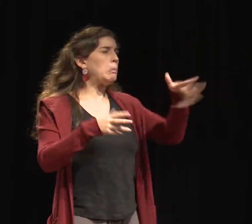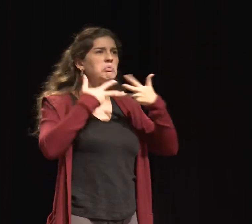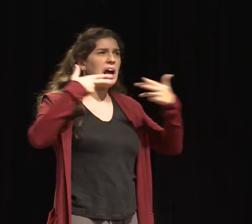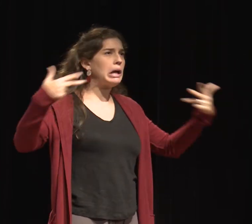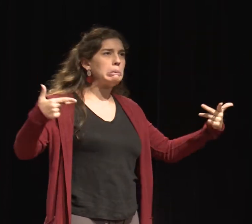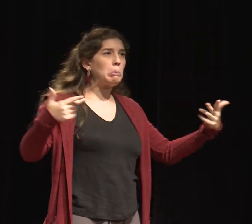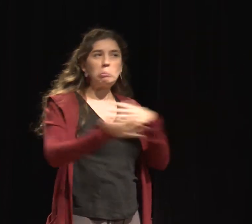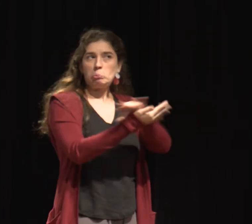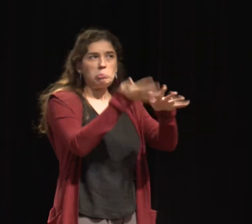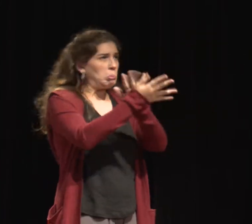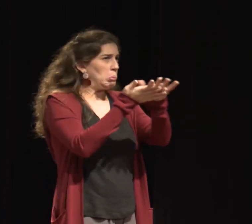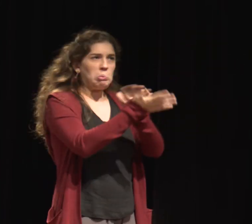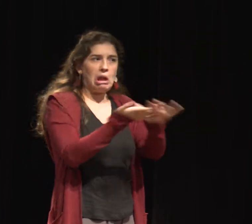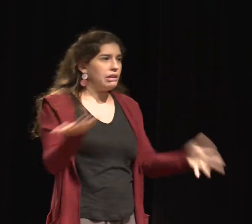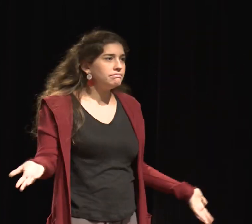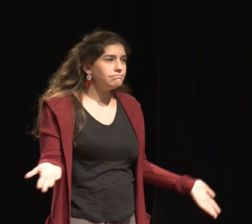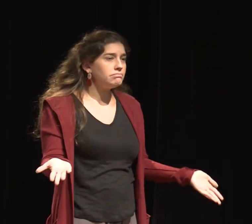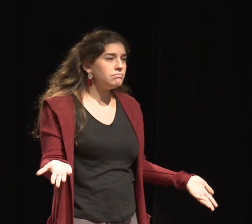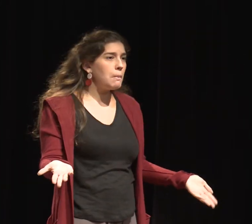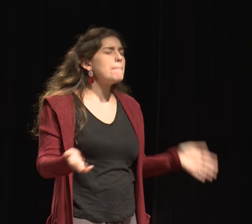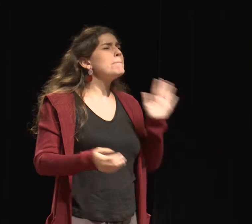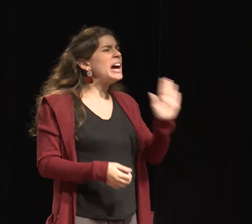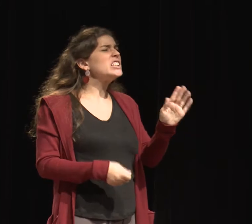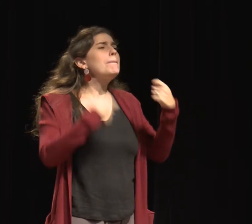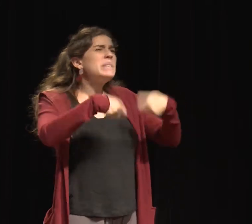para usar animais, né? Não lembra?